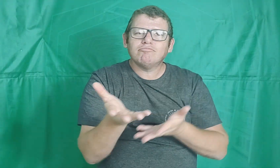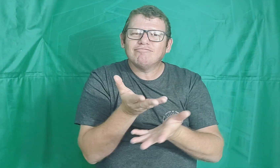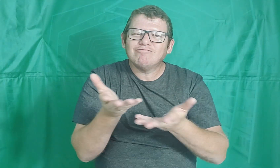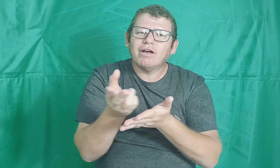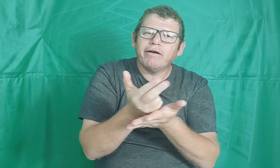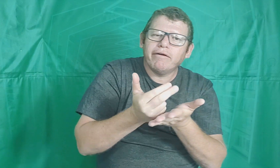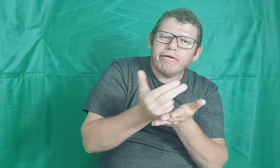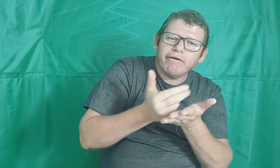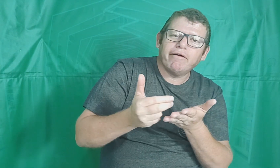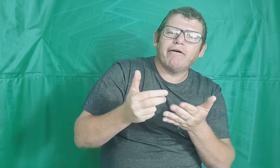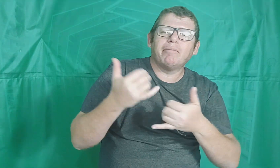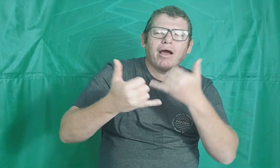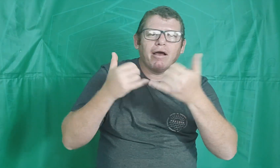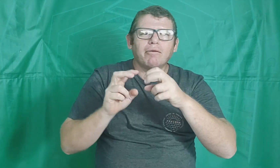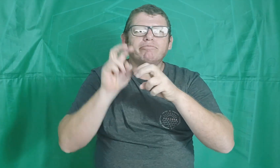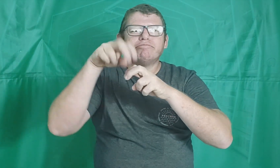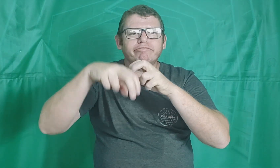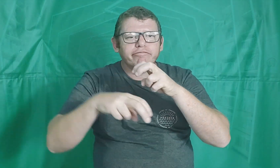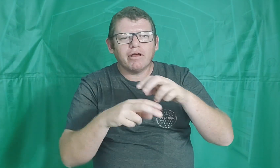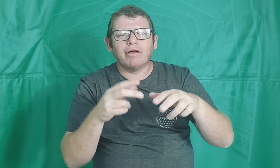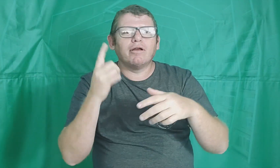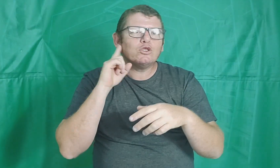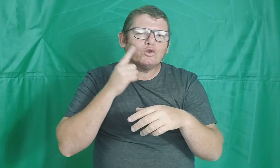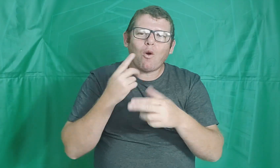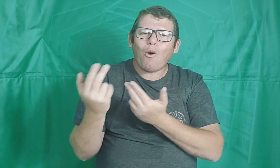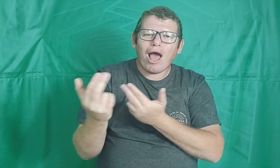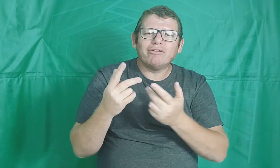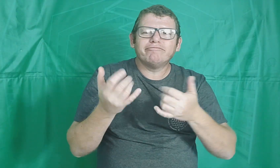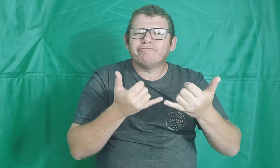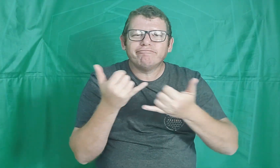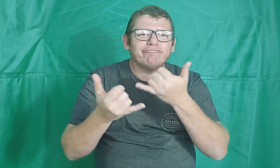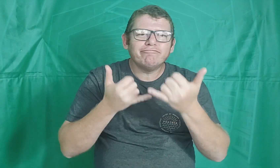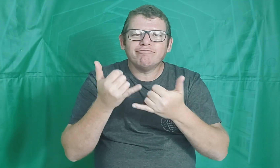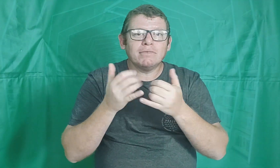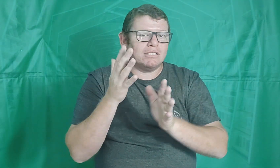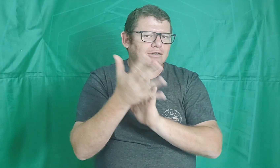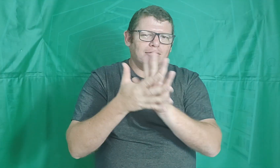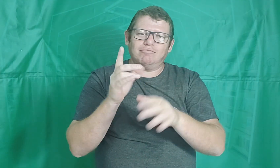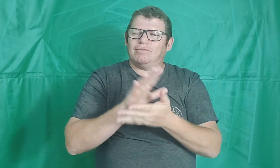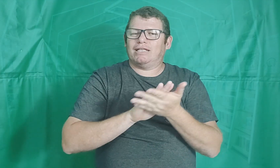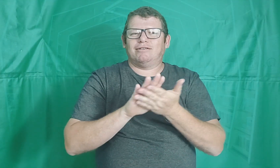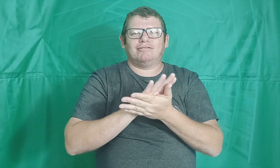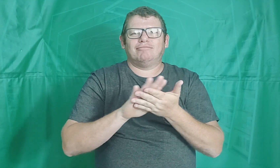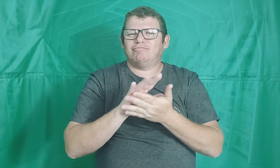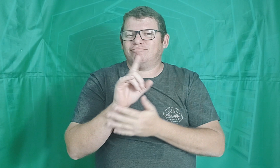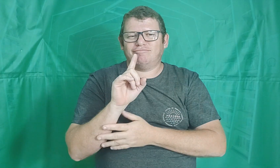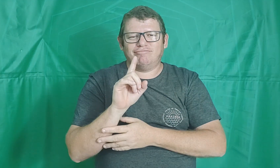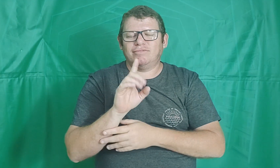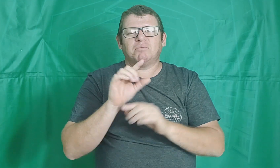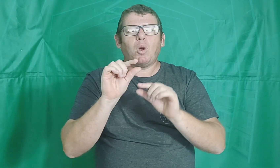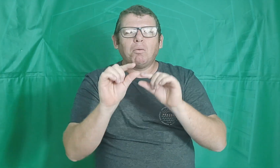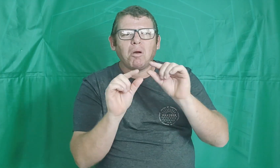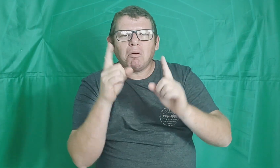apenas desenhava e brincava, pois não havia surdos. Não havia acessibilidade em Libras, apenas